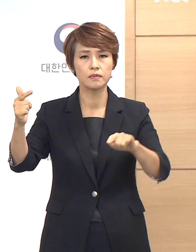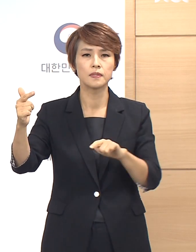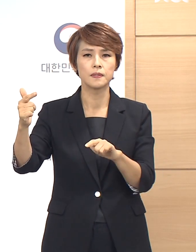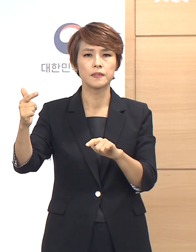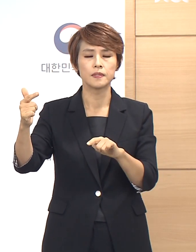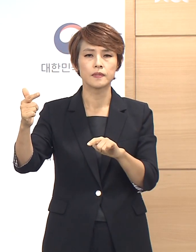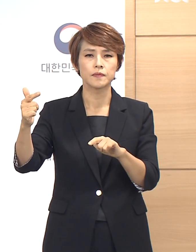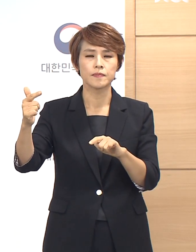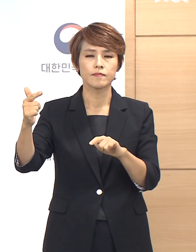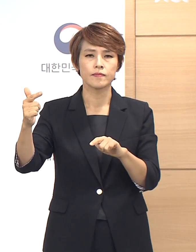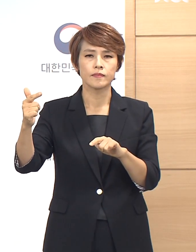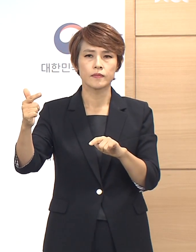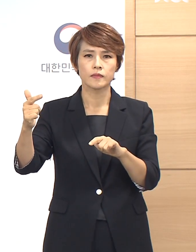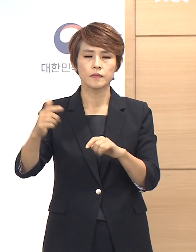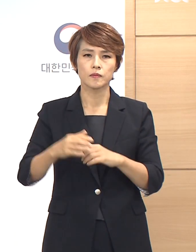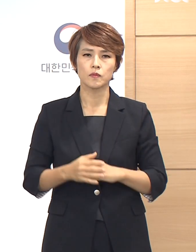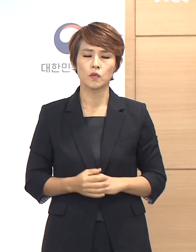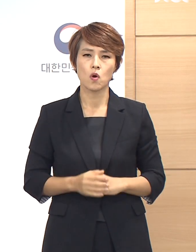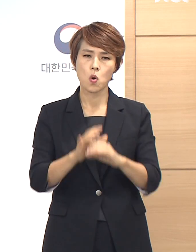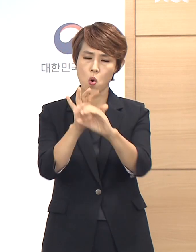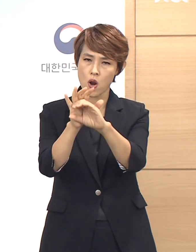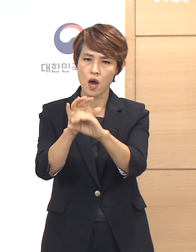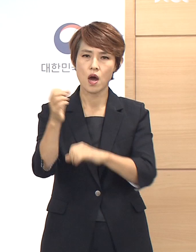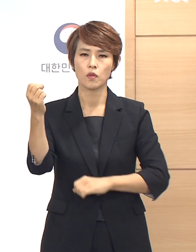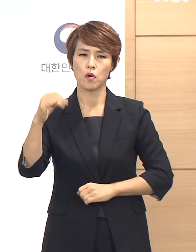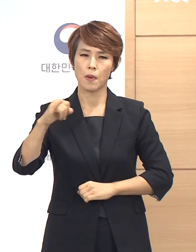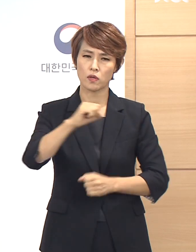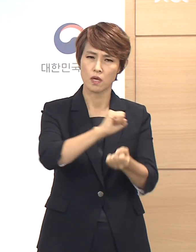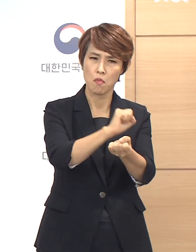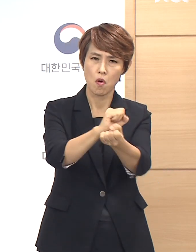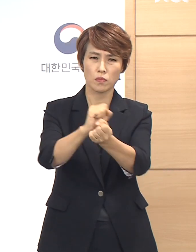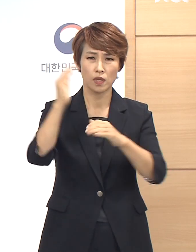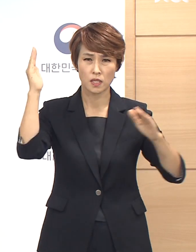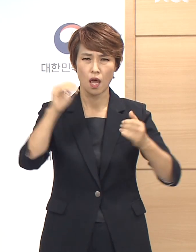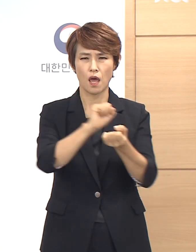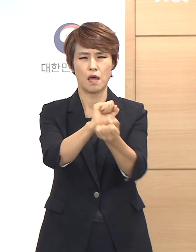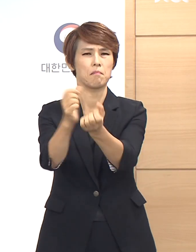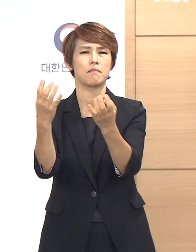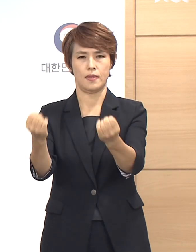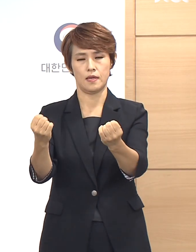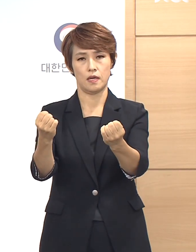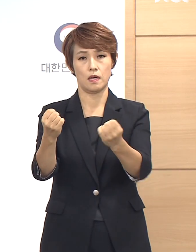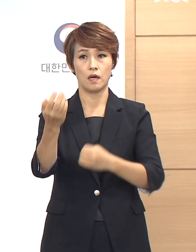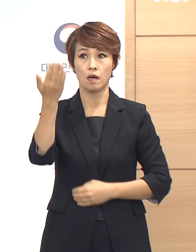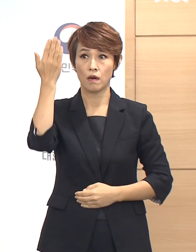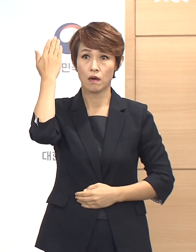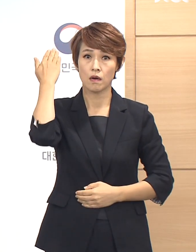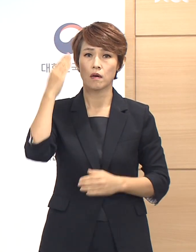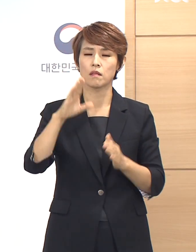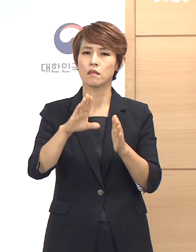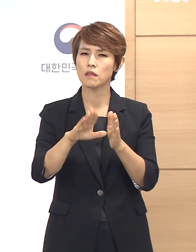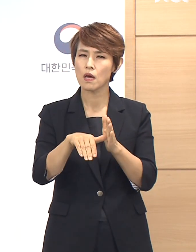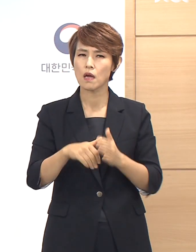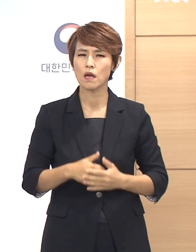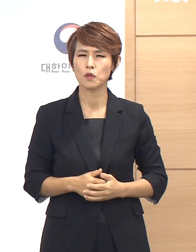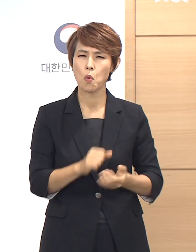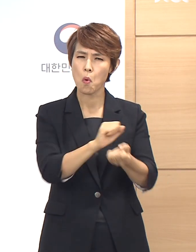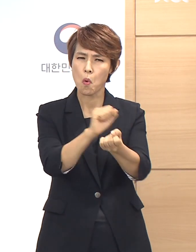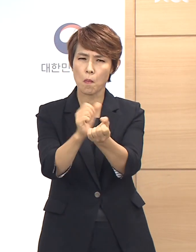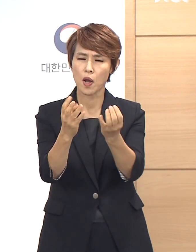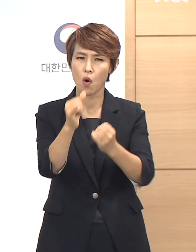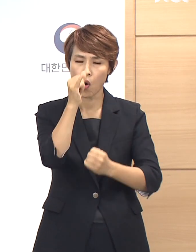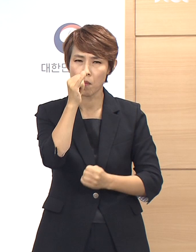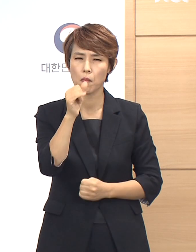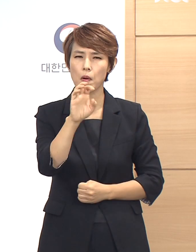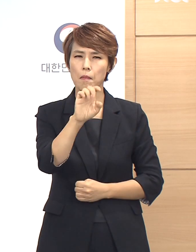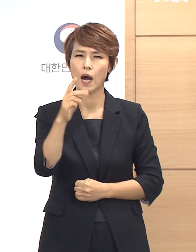일반적으로 청소년에서 꼭 코로나19뿐만 아니라 바이러스 감염 굉장히 많습니다. 그전에 지난해에는 파라인플루엔자가 돈 적도 있고요.